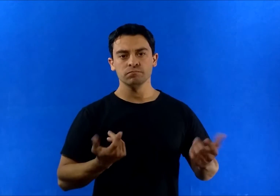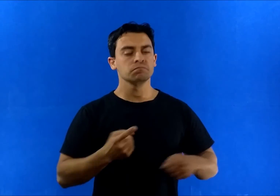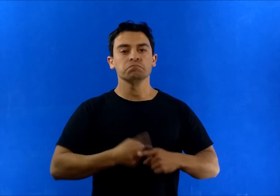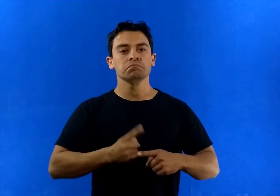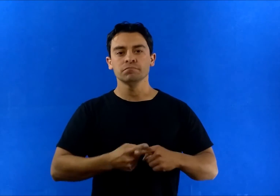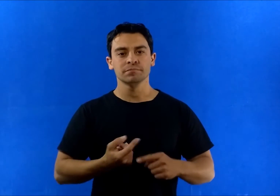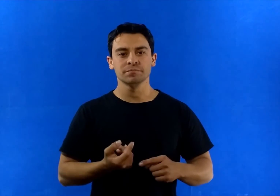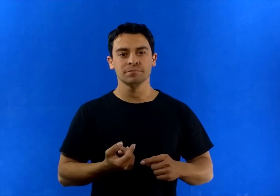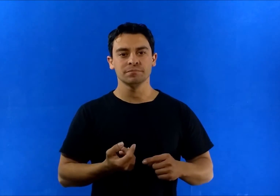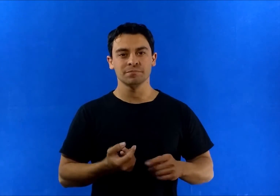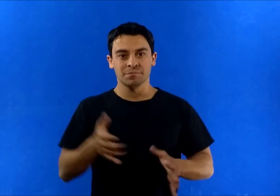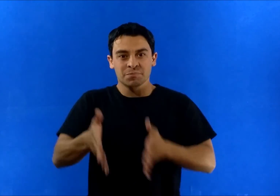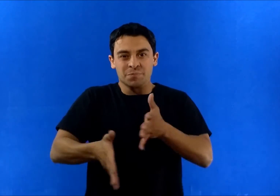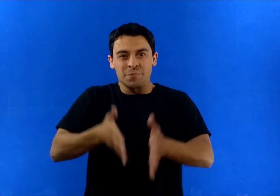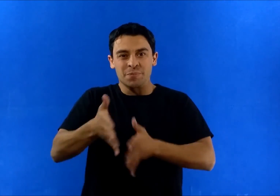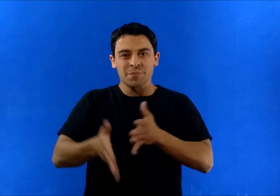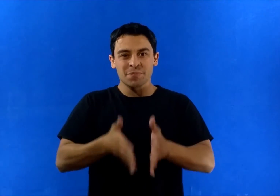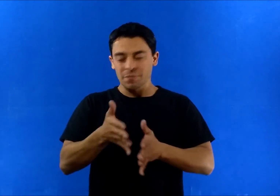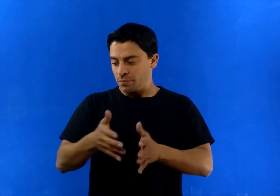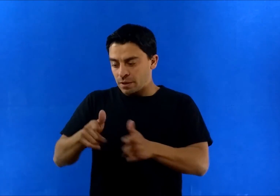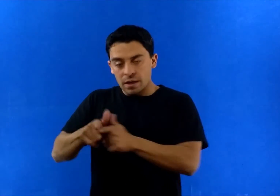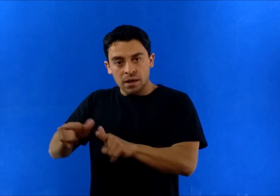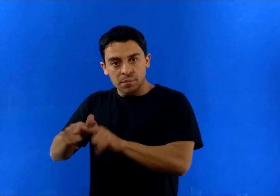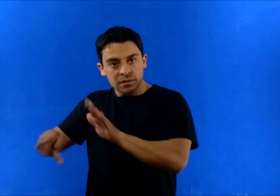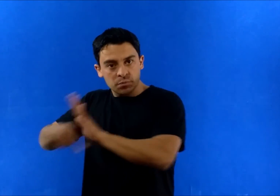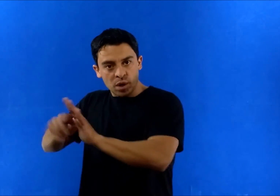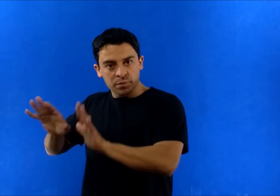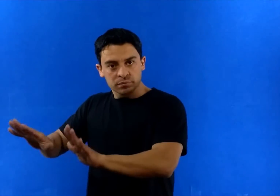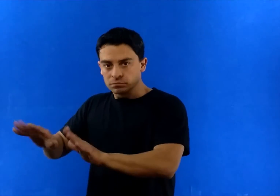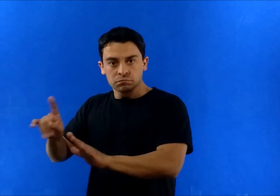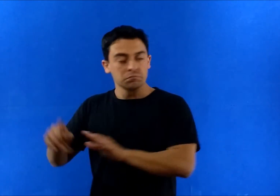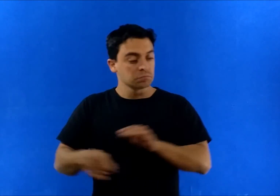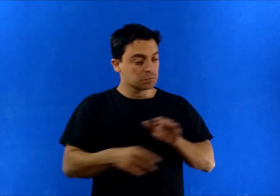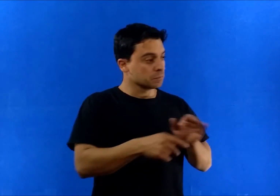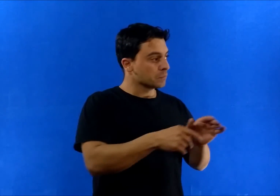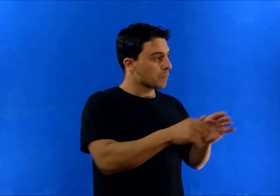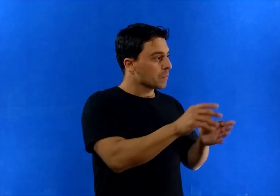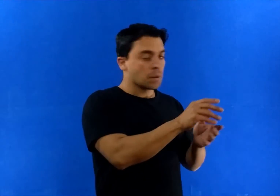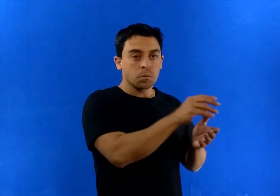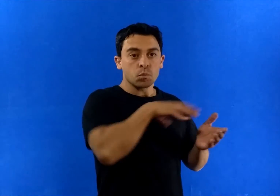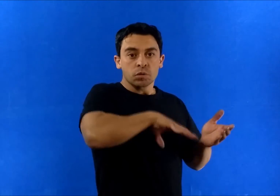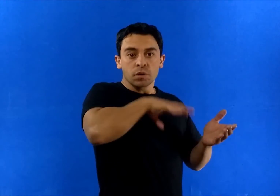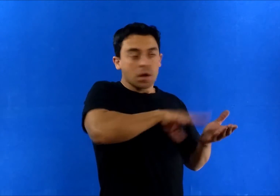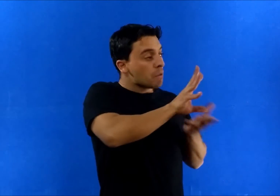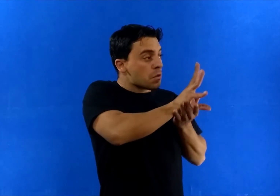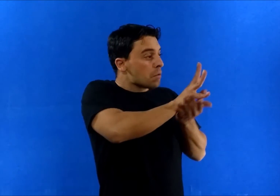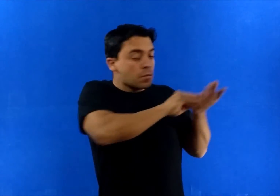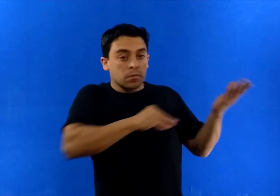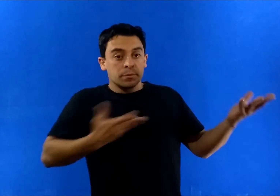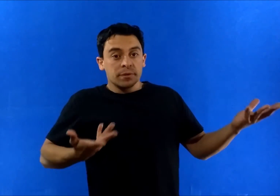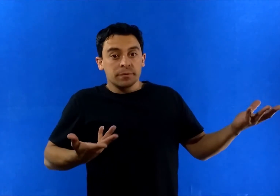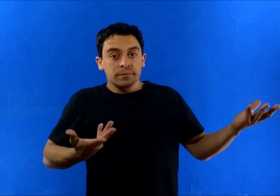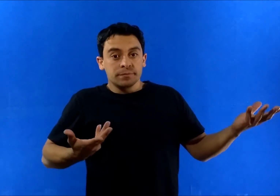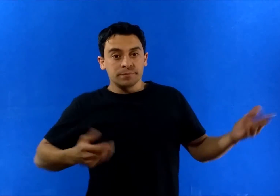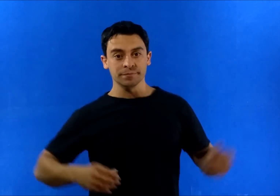difícil para o seu entendimento. Por quê? Porque a língua de sinais tem a sua própria gramática. E assim vai